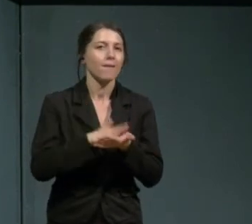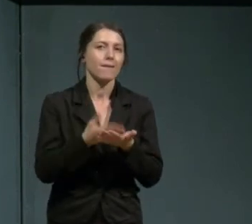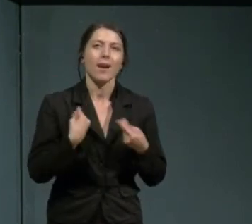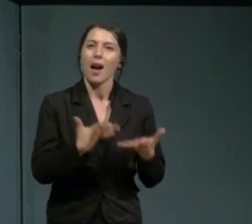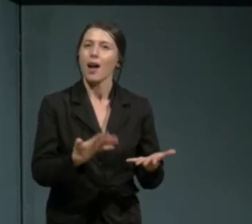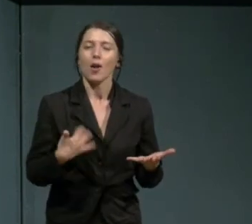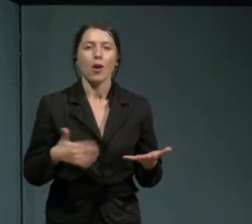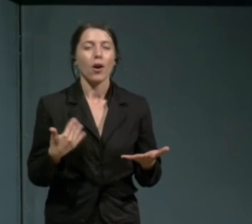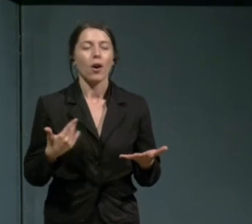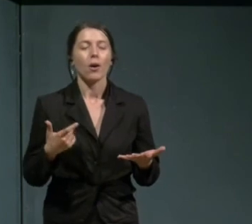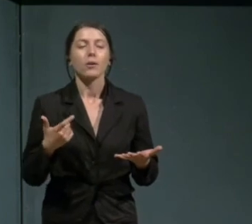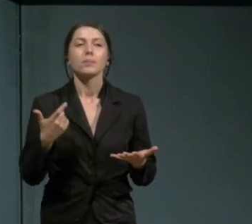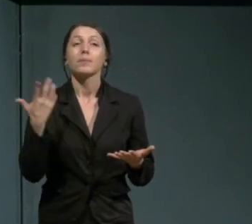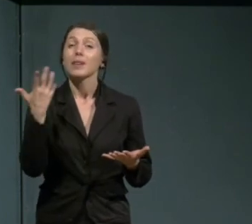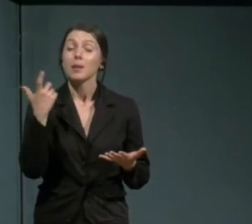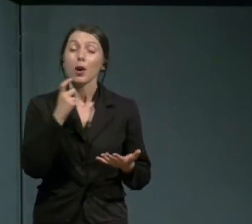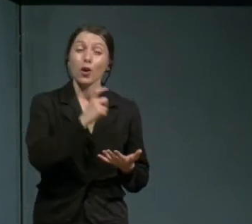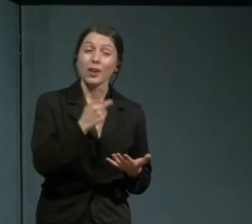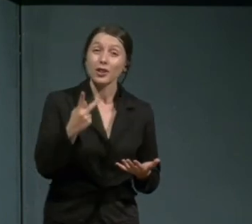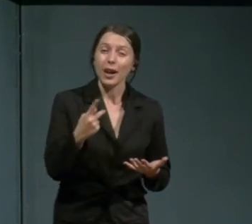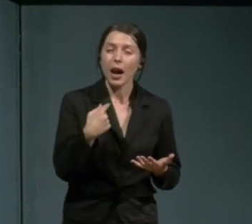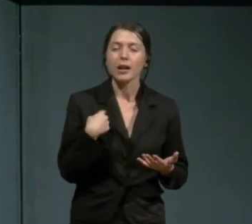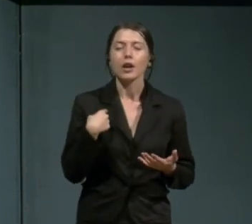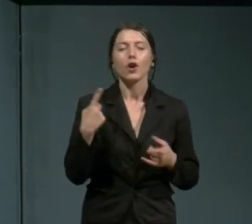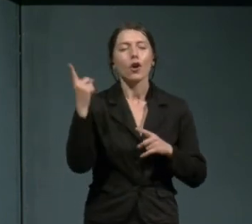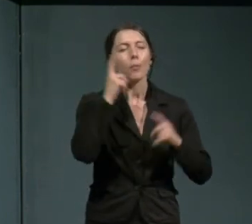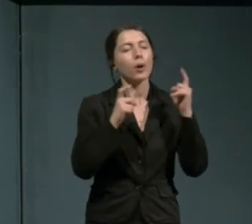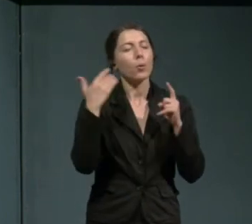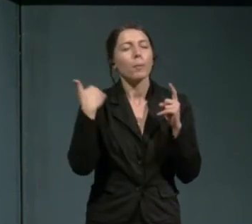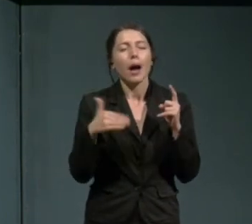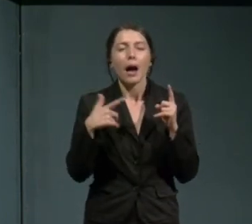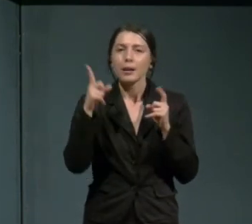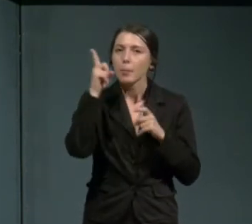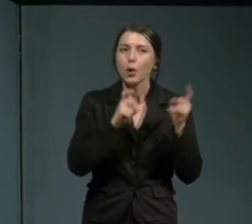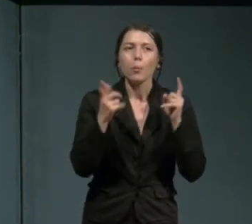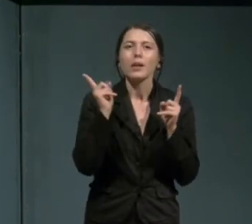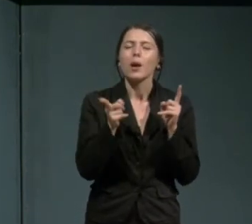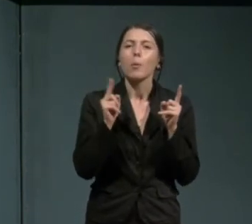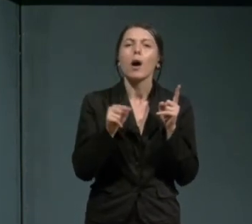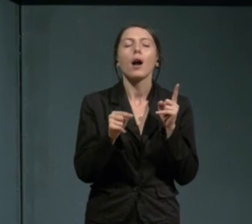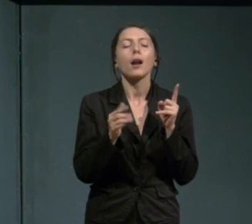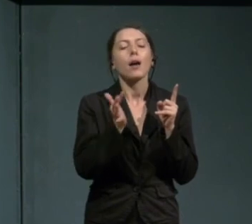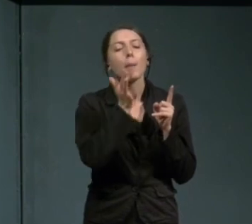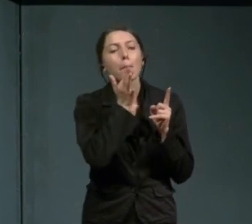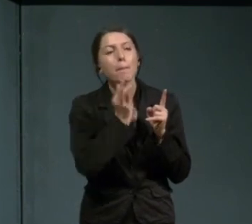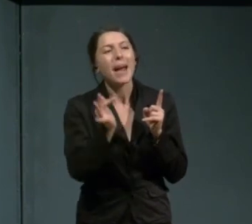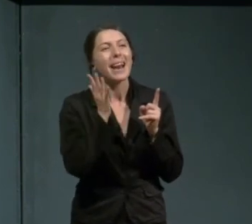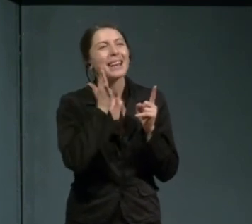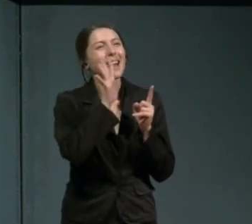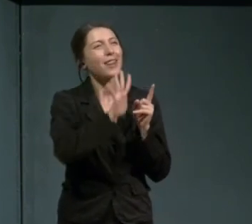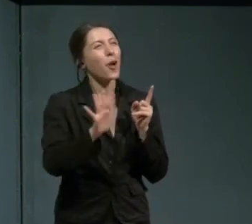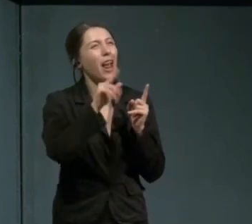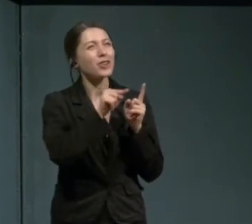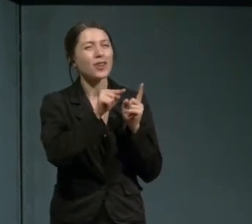per esempio cornice che hanno di ero molto preoccupata molto preoccupata del fatto che la bellezza dell'adolescente